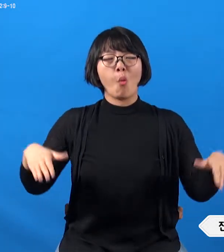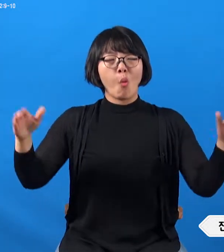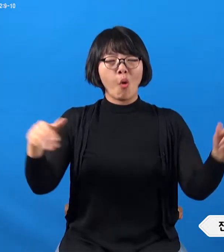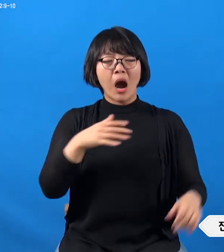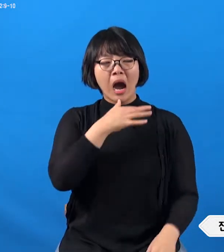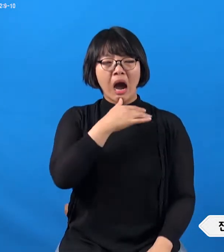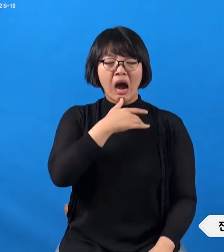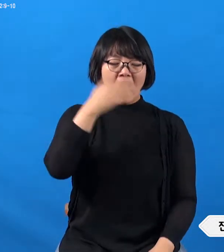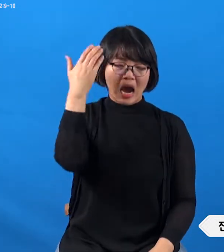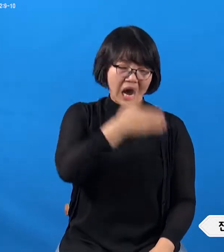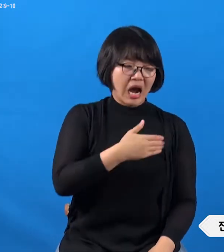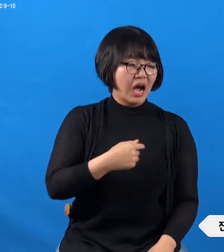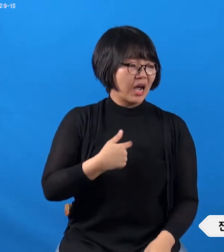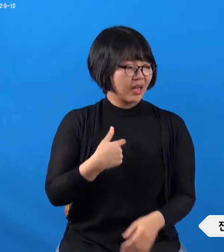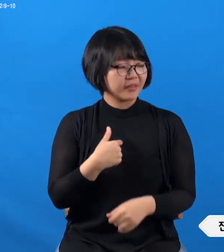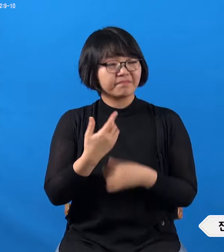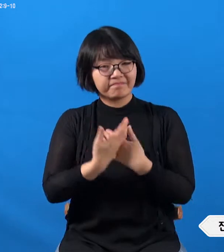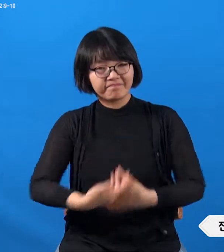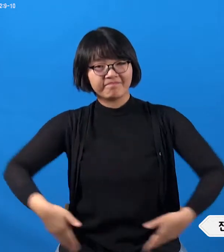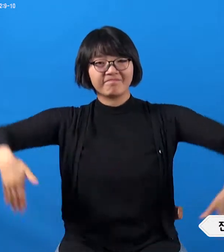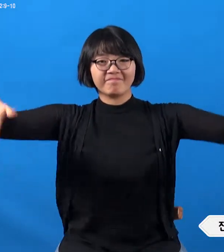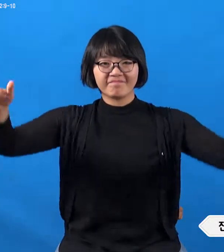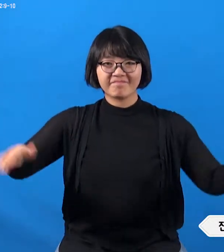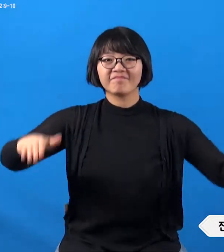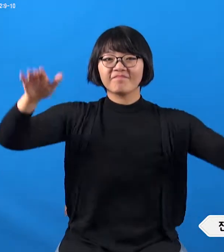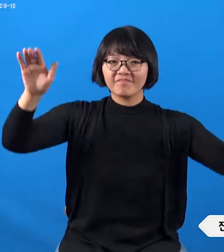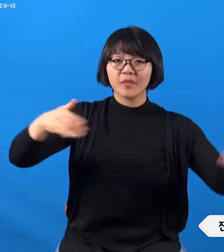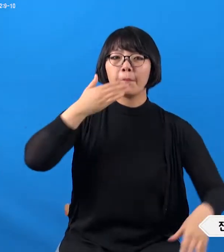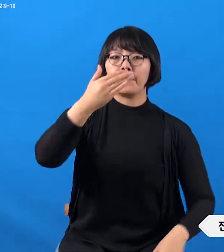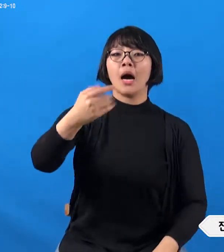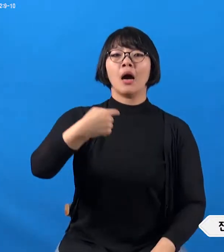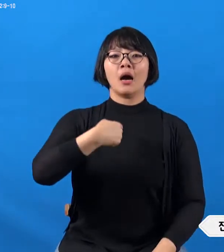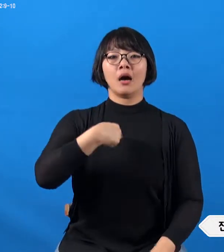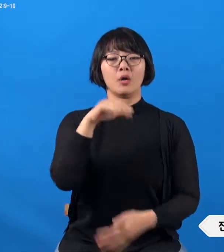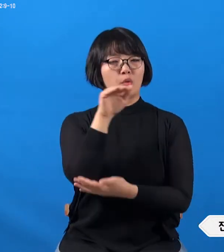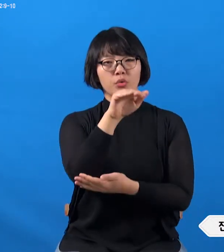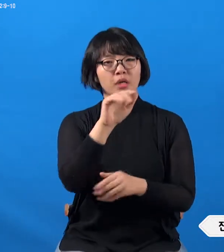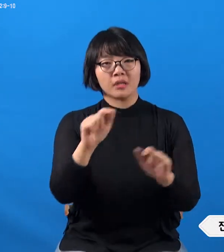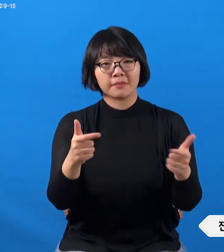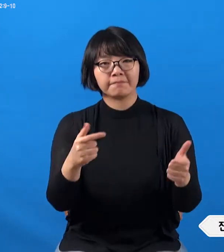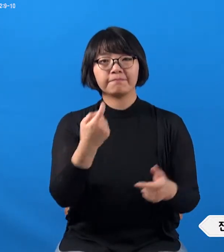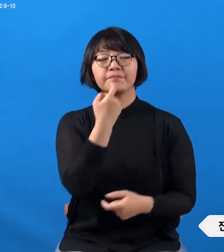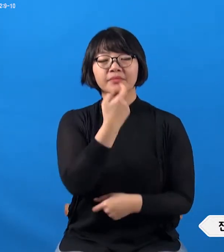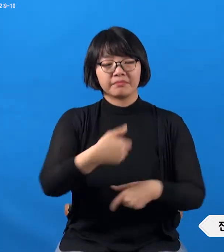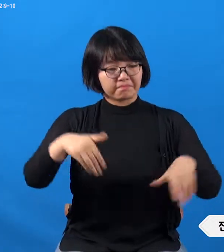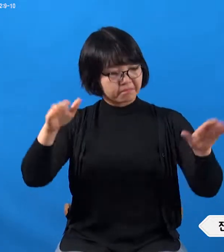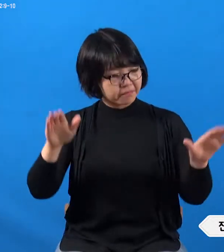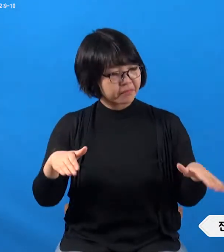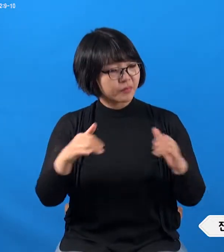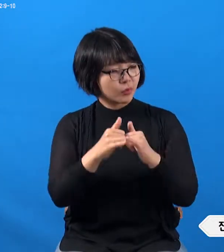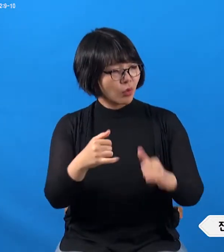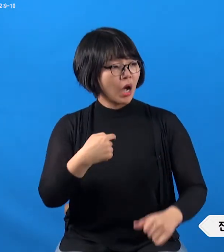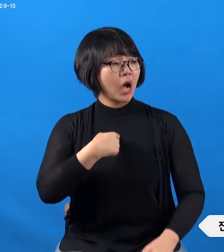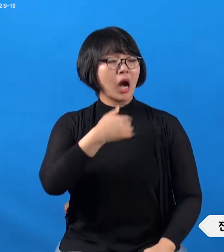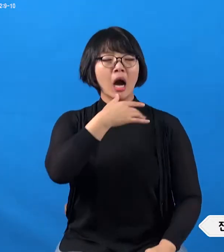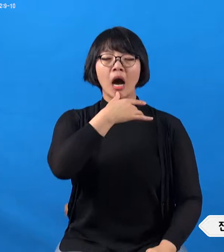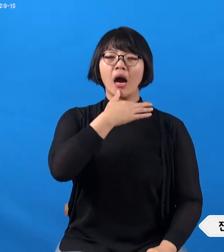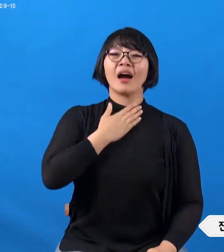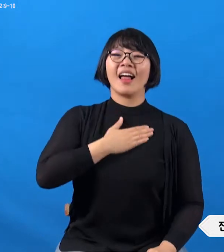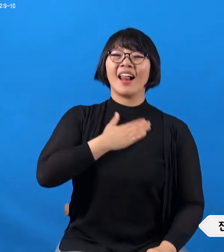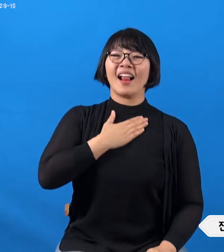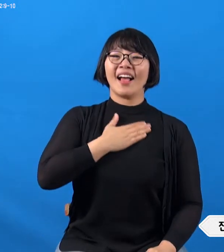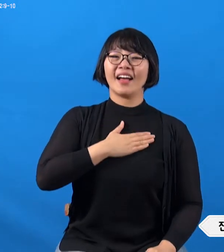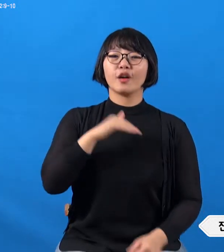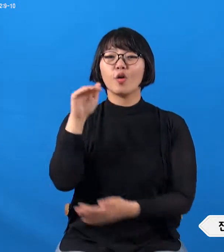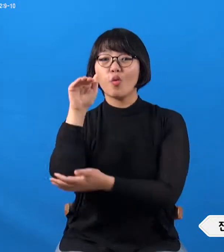피며 날 수 있는 자기의 모습을 바라보면서 아, 내가 백조였구나 라는 사실을 깨닫습니다.